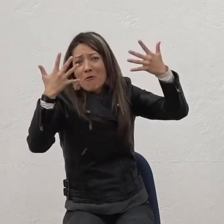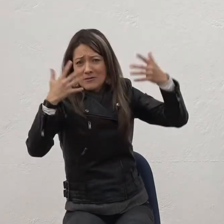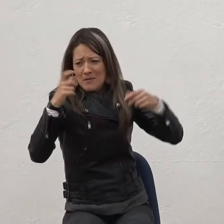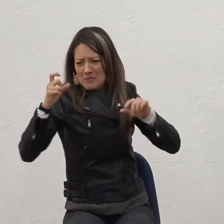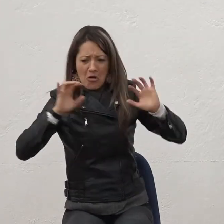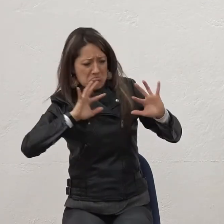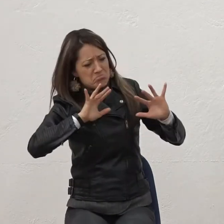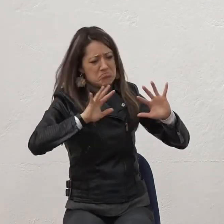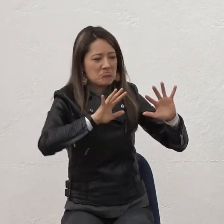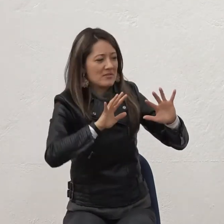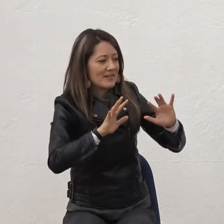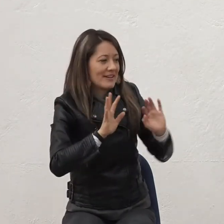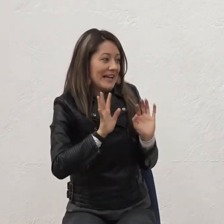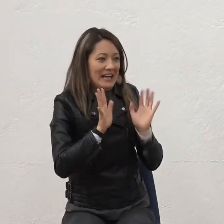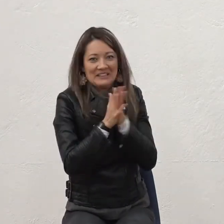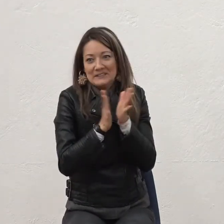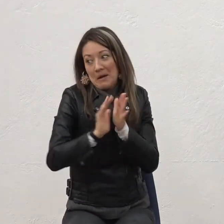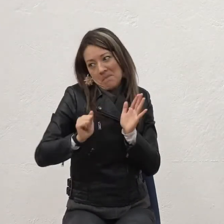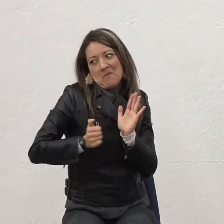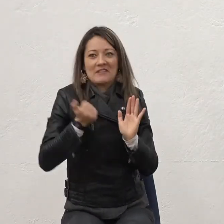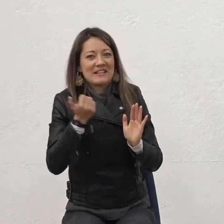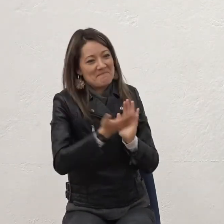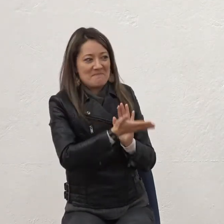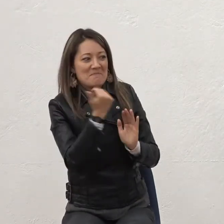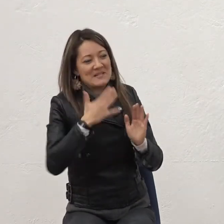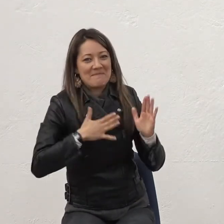seguía. Ay, ese cuartico de hora él no lo iba a perder.